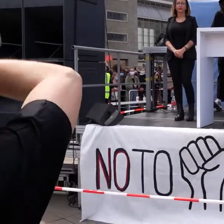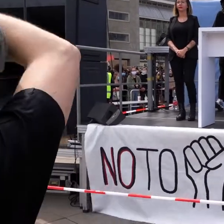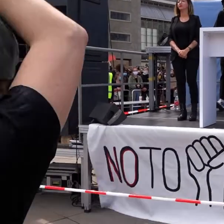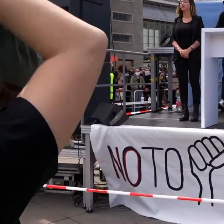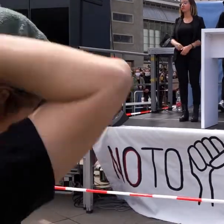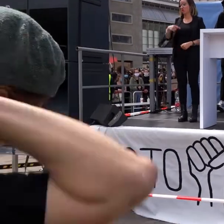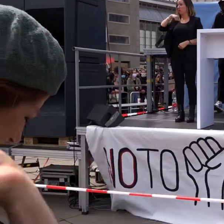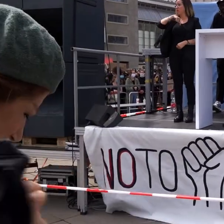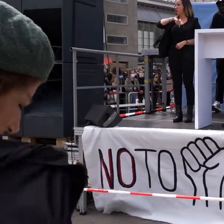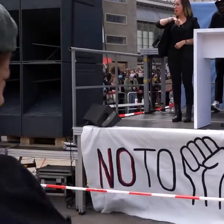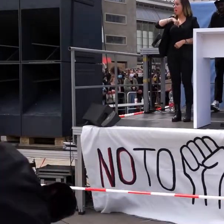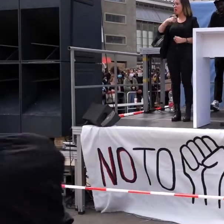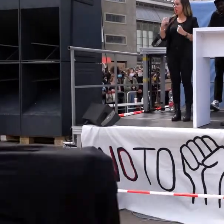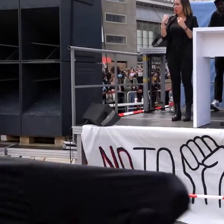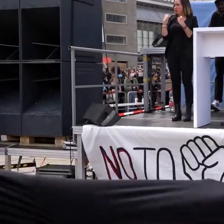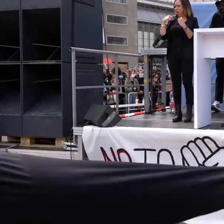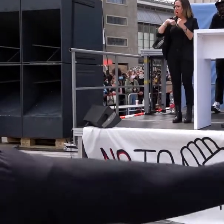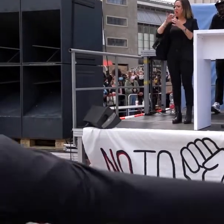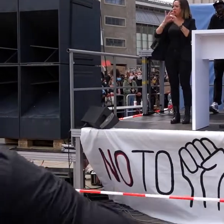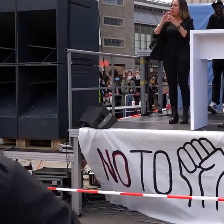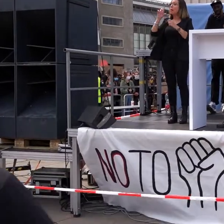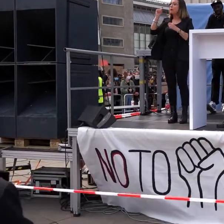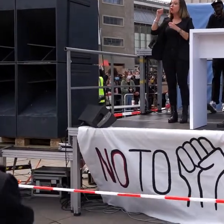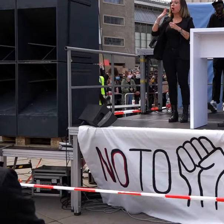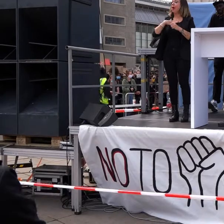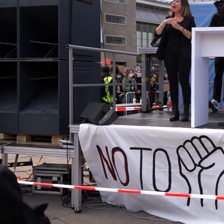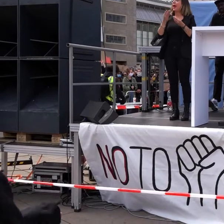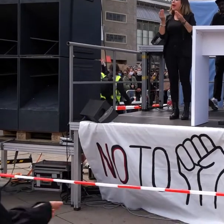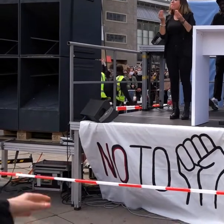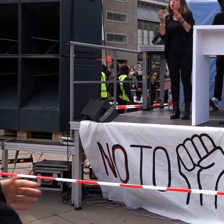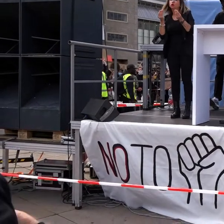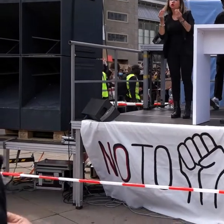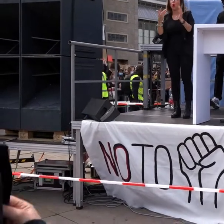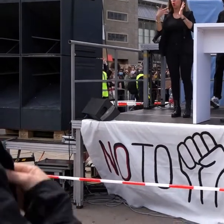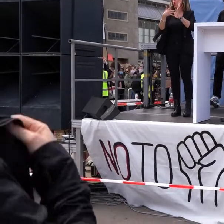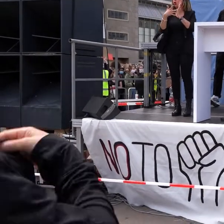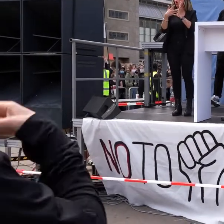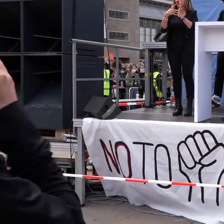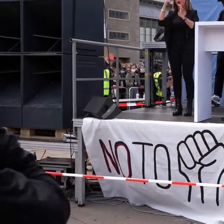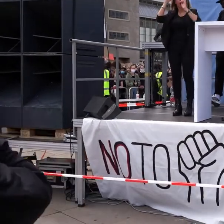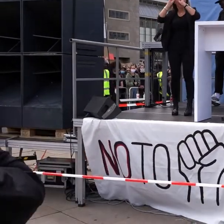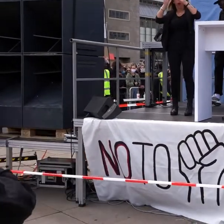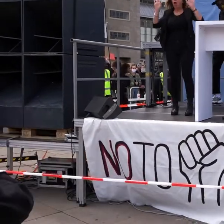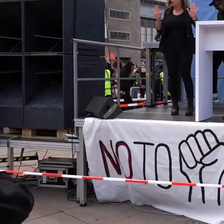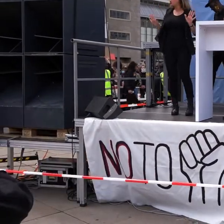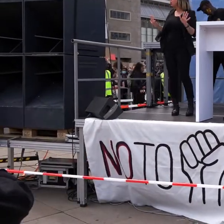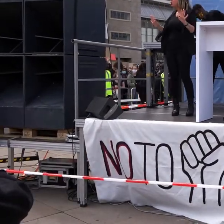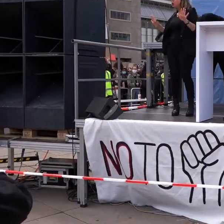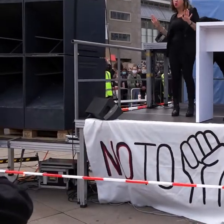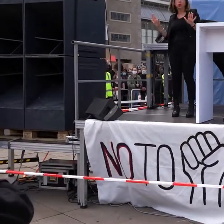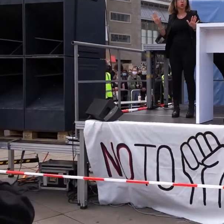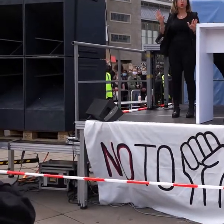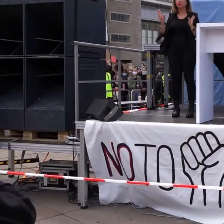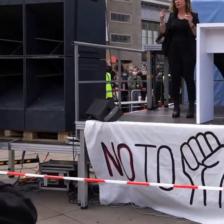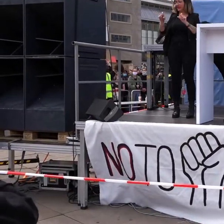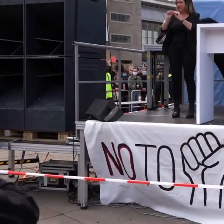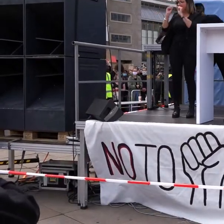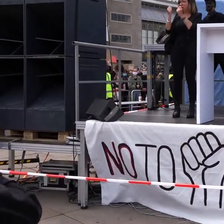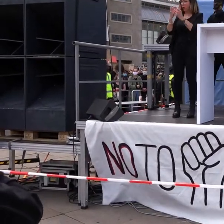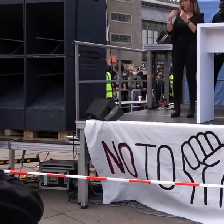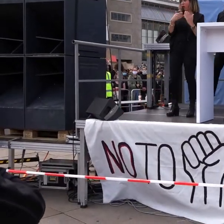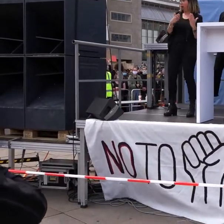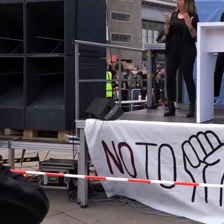Mentale Stärke bedeutet, Kontrolle über Emotionen zu haben, einen kühlen Kopf zu bewahren und die Situation, die uns aus der Fassung bringen